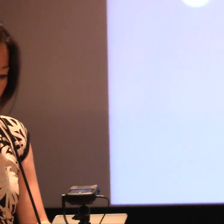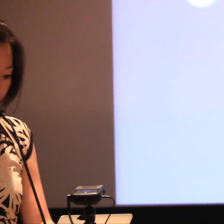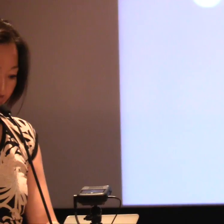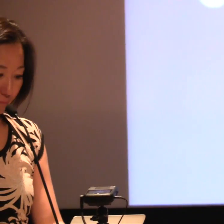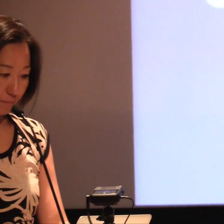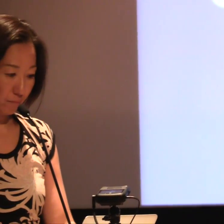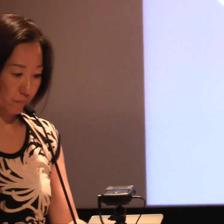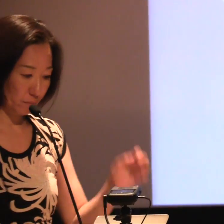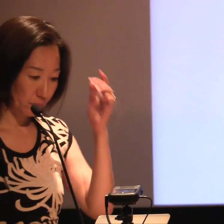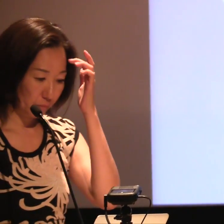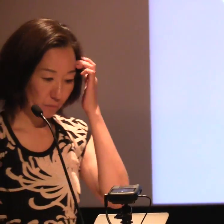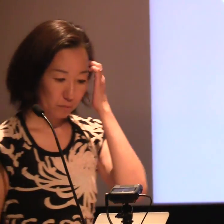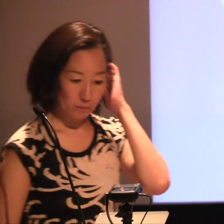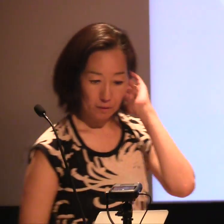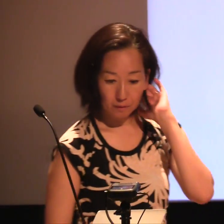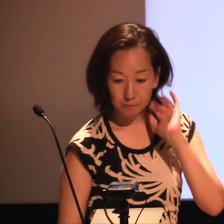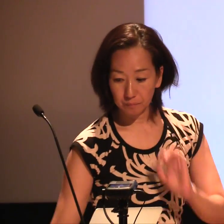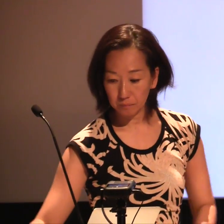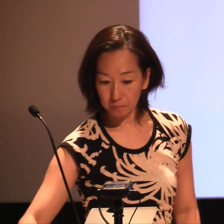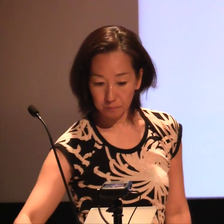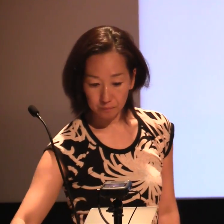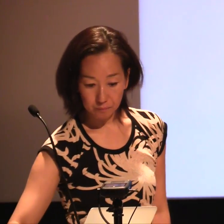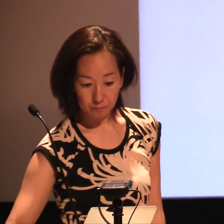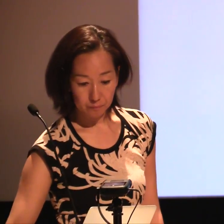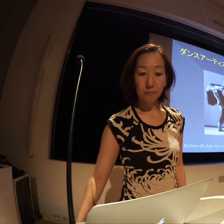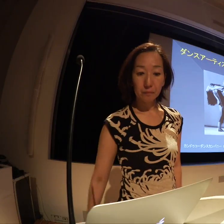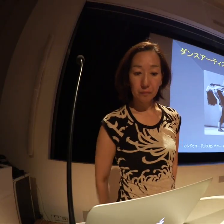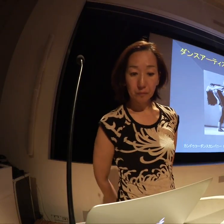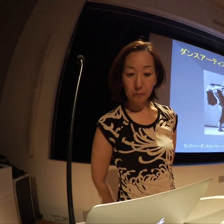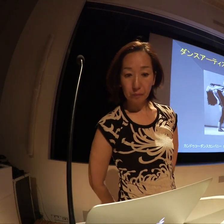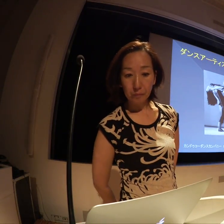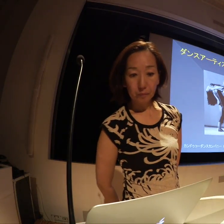順を追って話をしたいと思います。